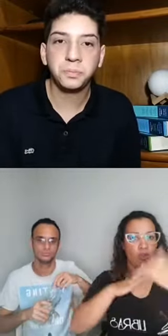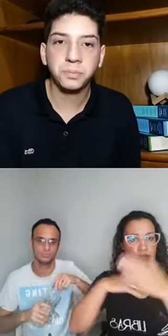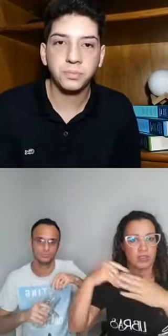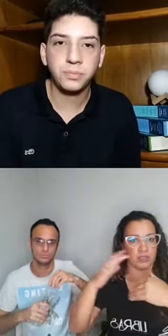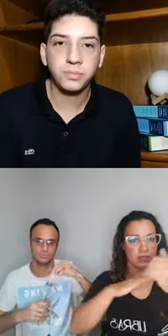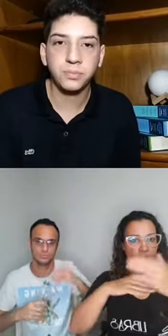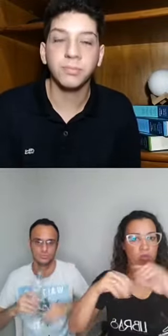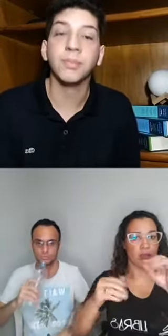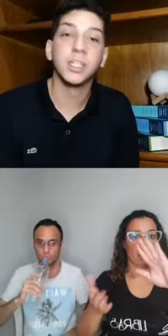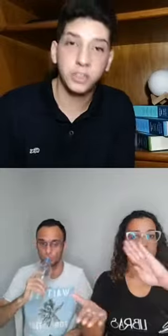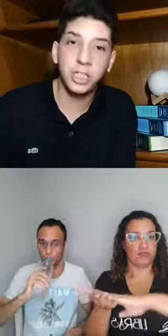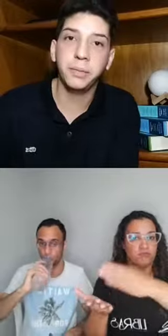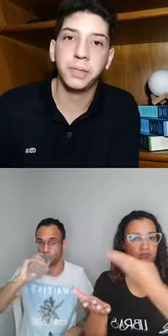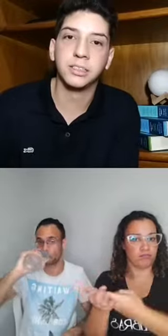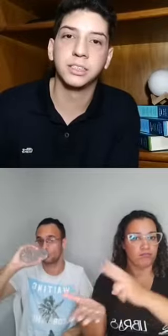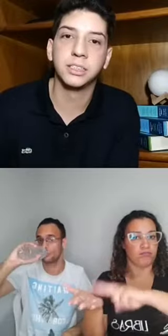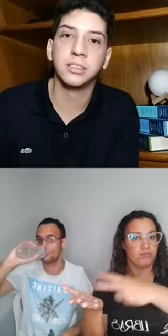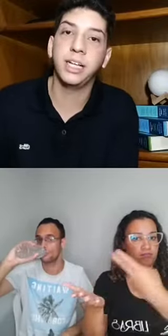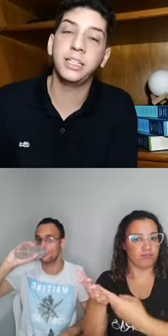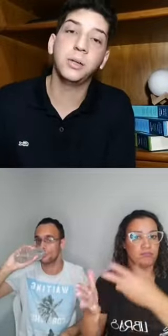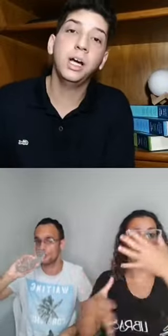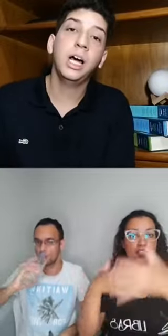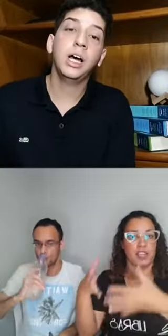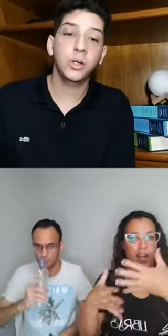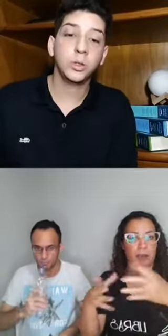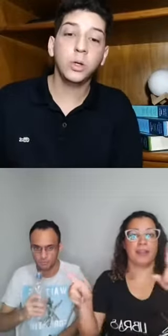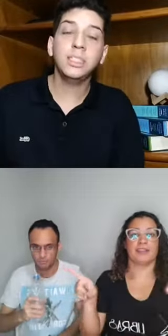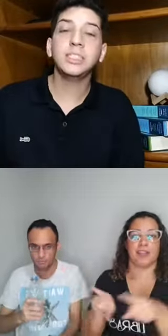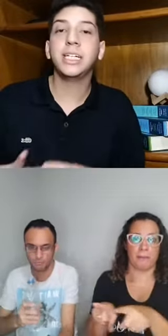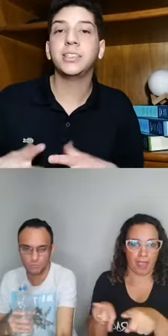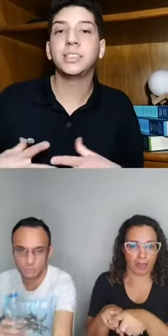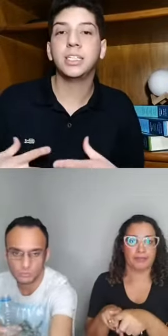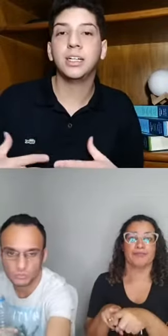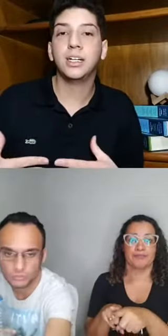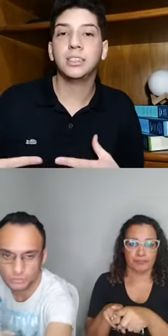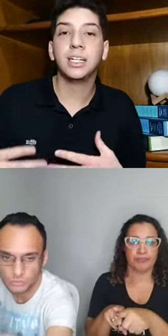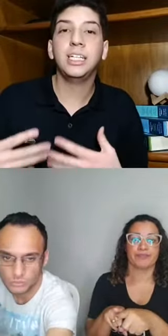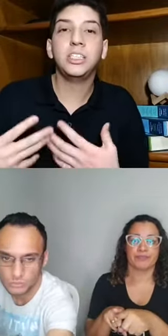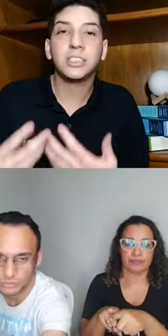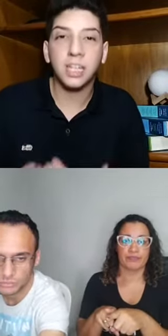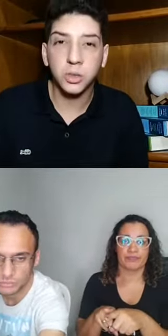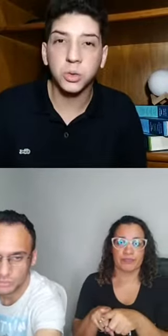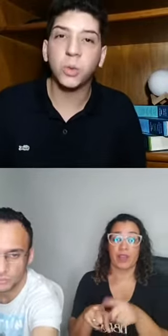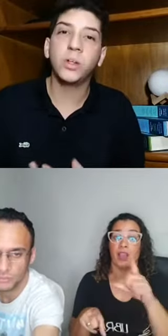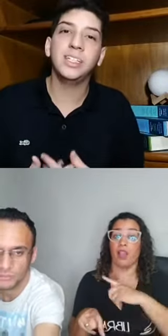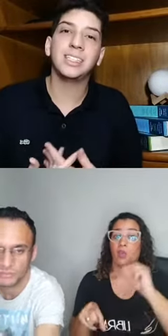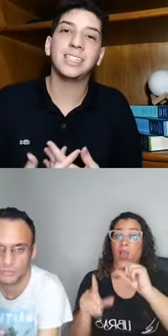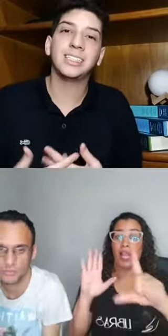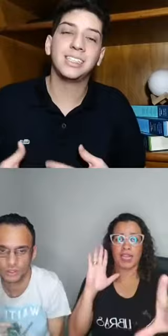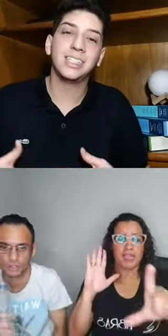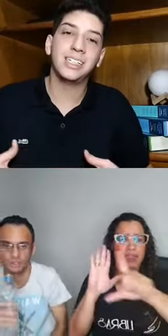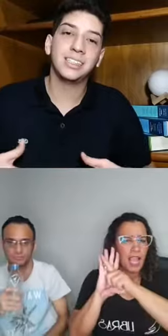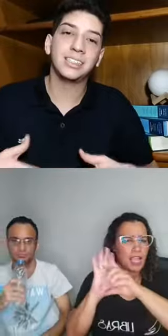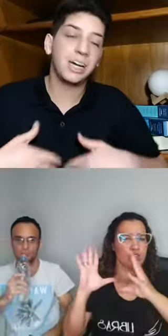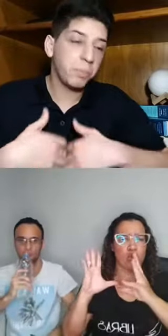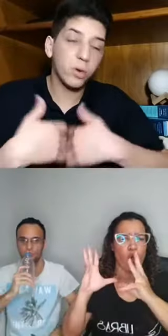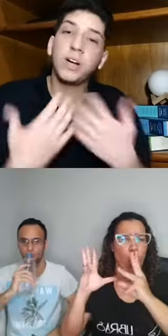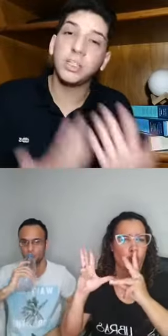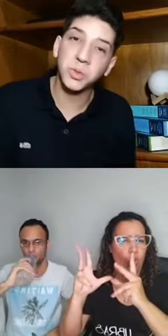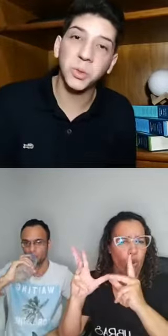tradutor-intérprete de Libras, né? Então, todas essas legislações,